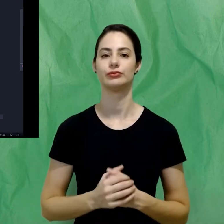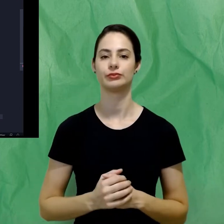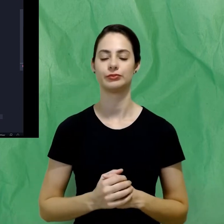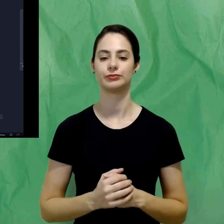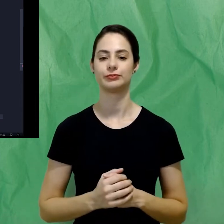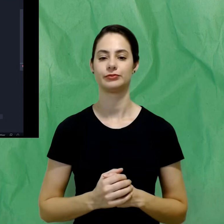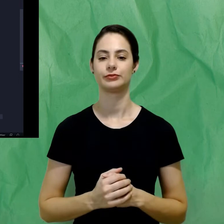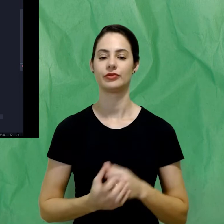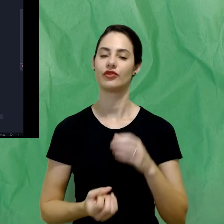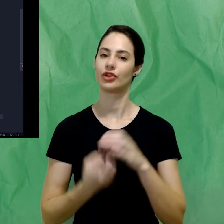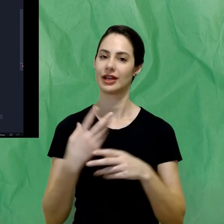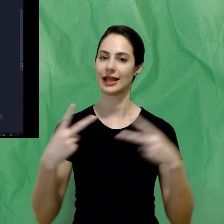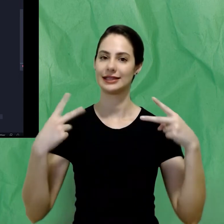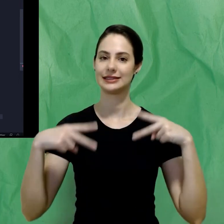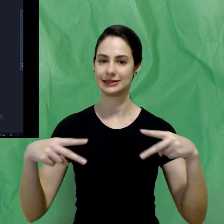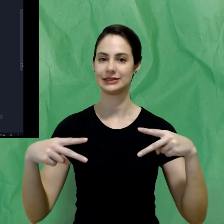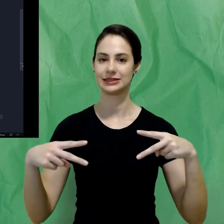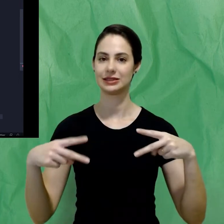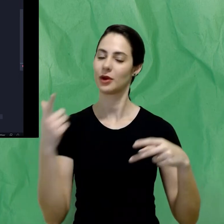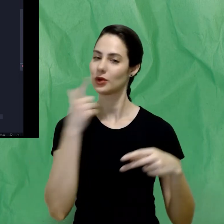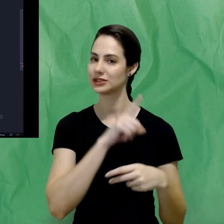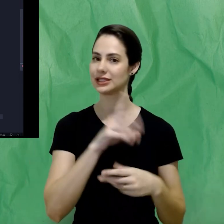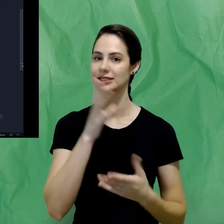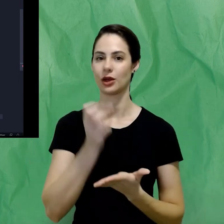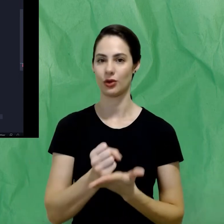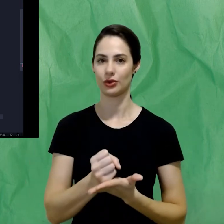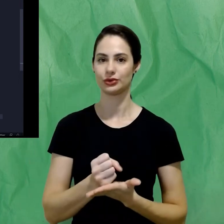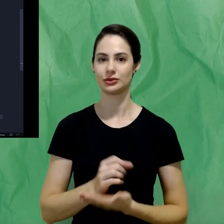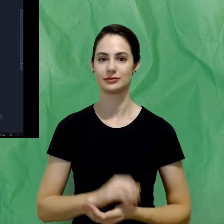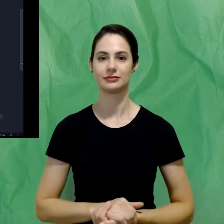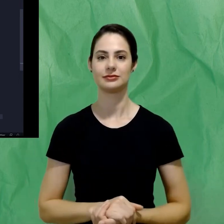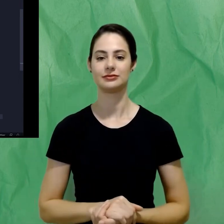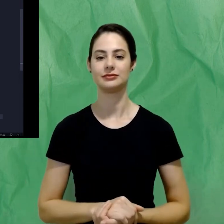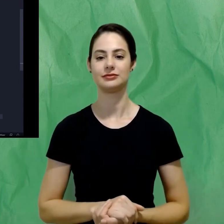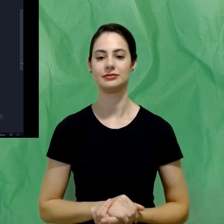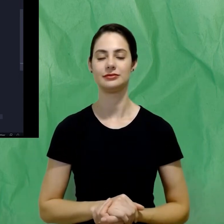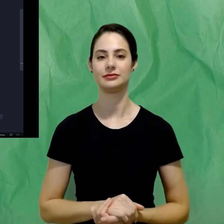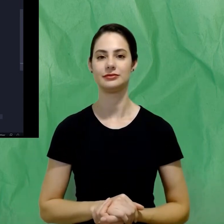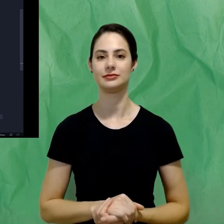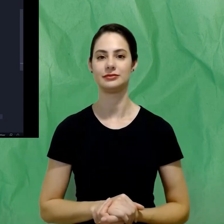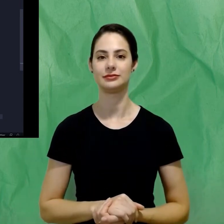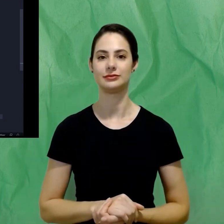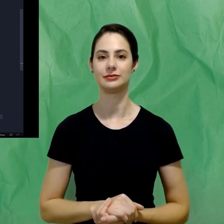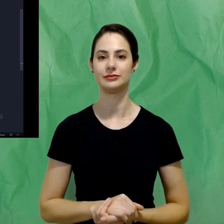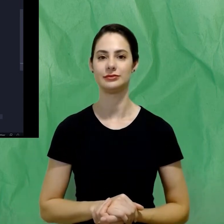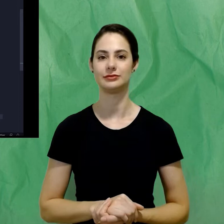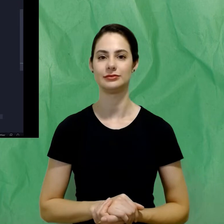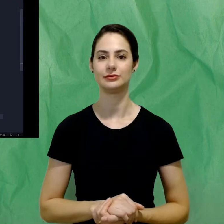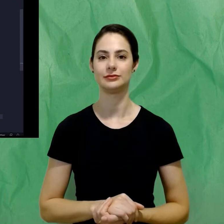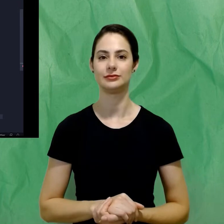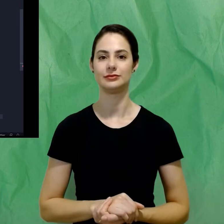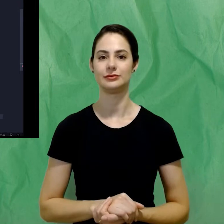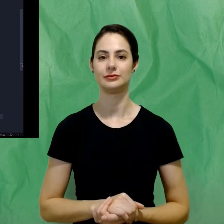onde eu vou estar criando esse link para poder fazer o download. Então, vou lá criar aqui no documento,